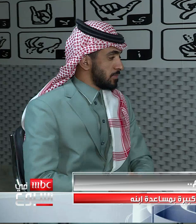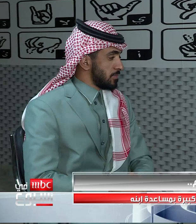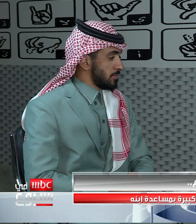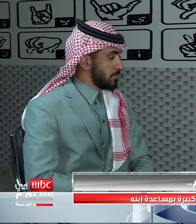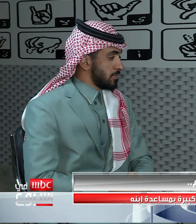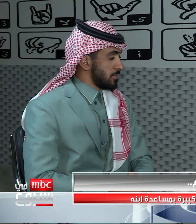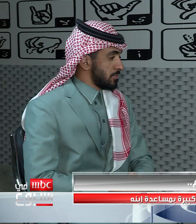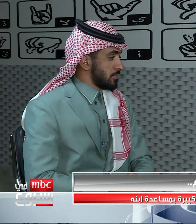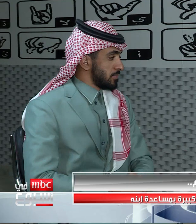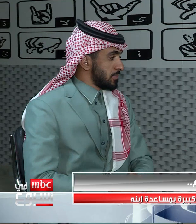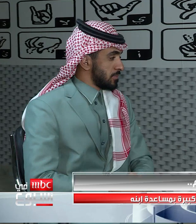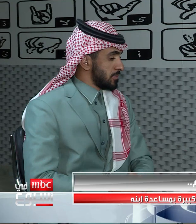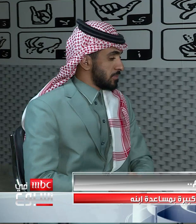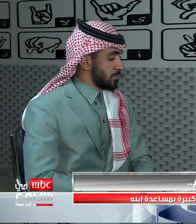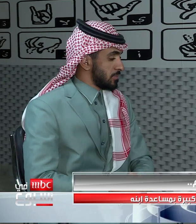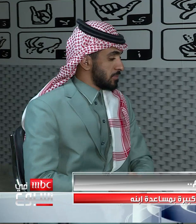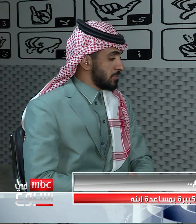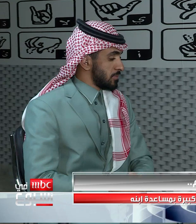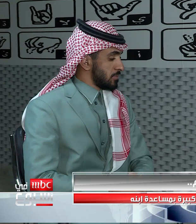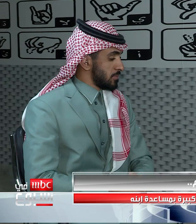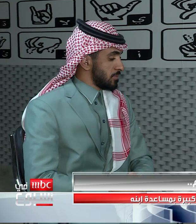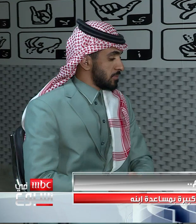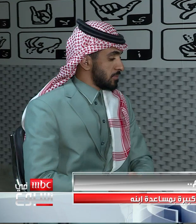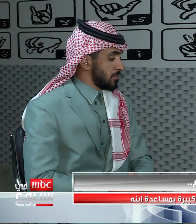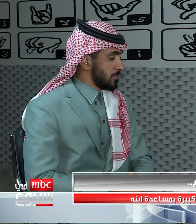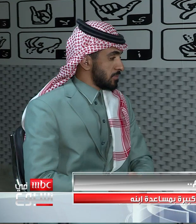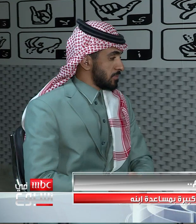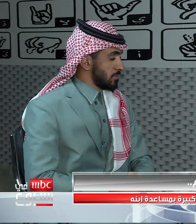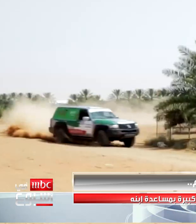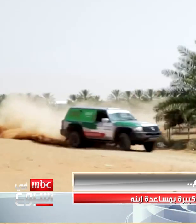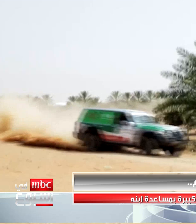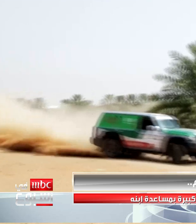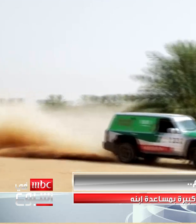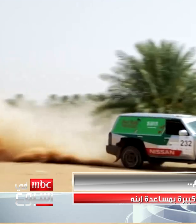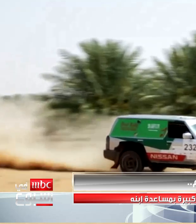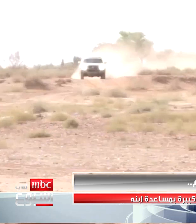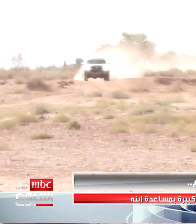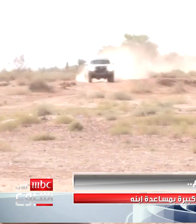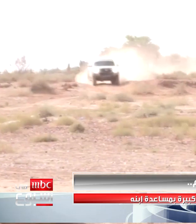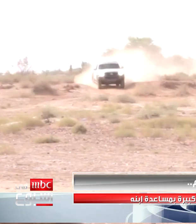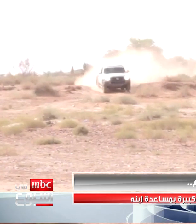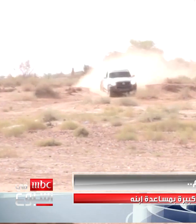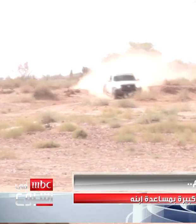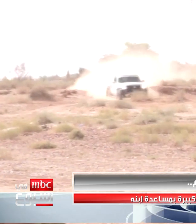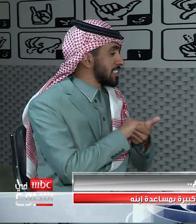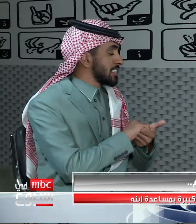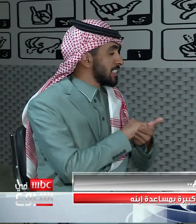كن معهم وترجمهم، ولا جاء واحد جاء كلمهم ولا شيء، أنا ترجم لهم كل شيء. ويقول وأنا أعتبرك كأنك صديق،